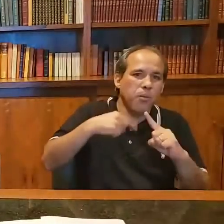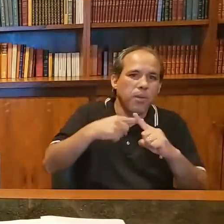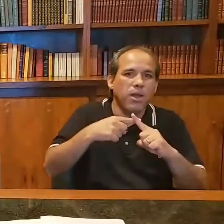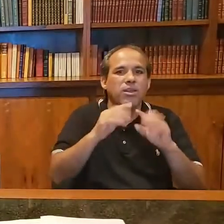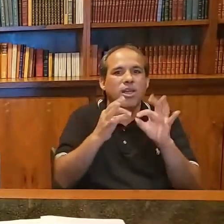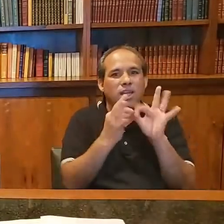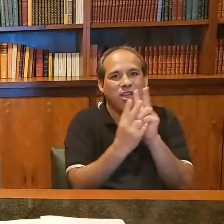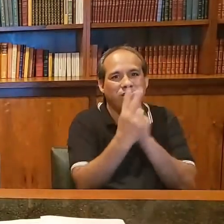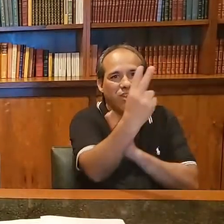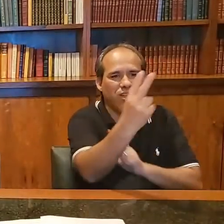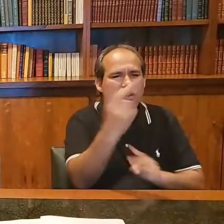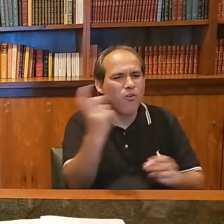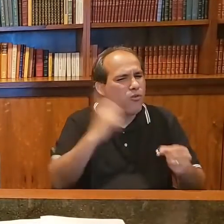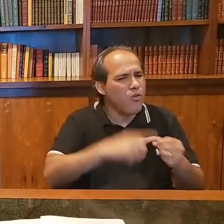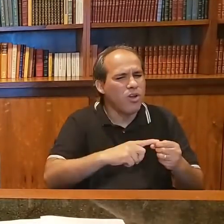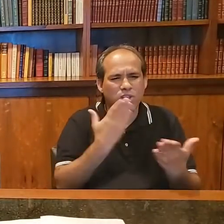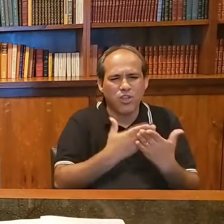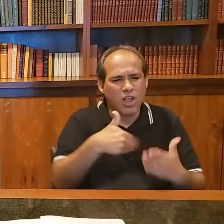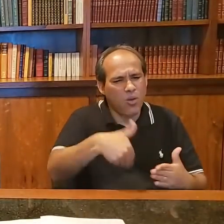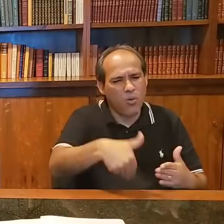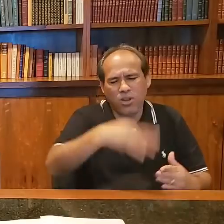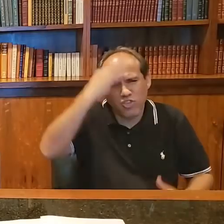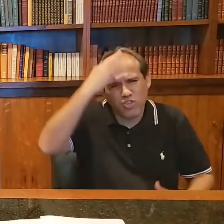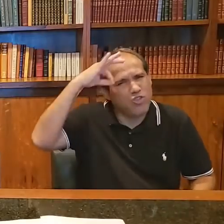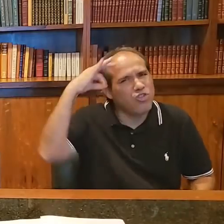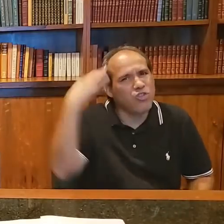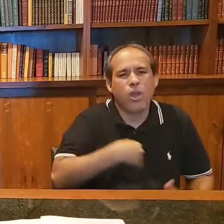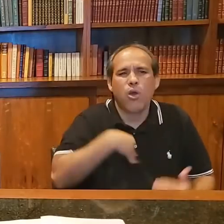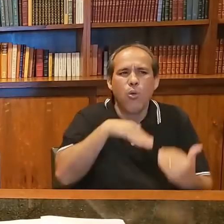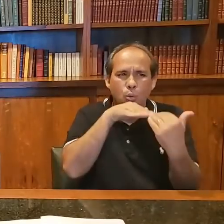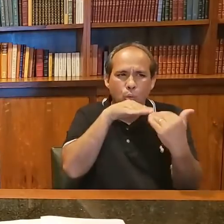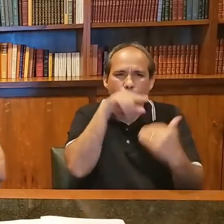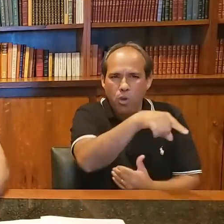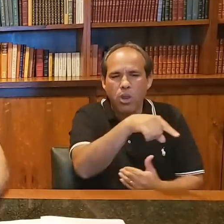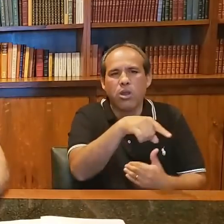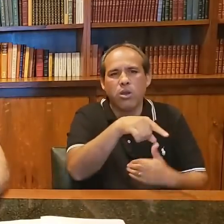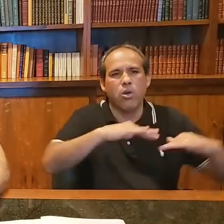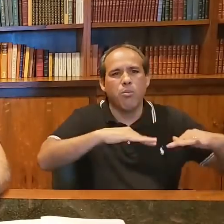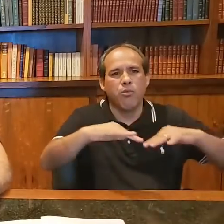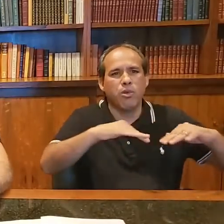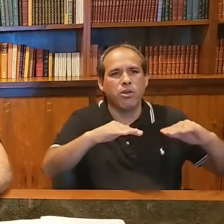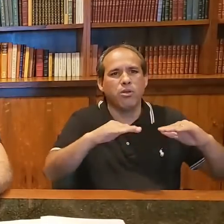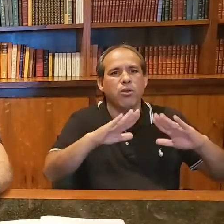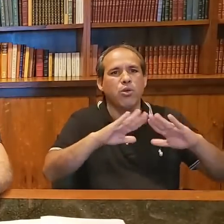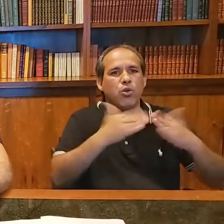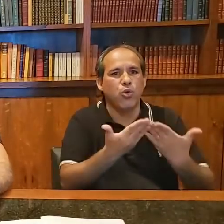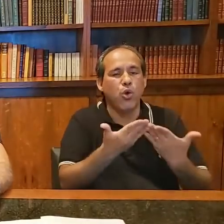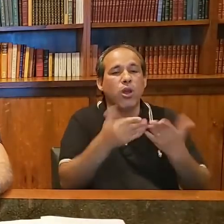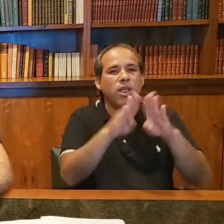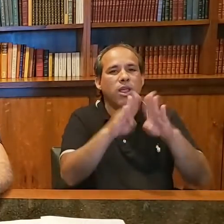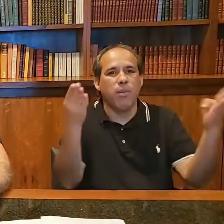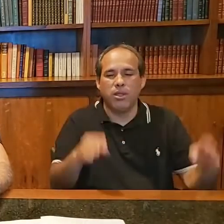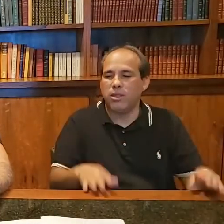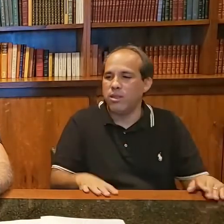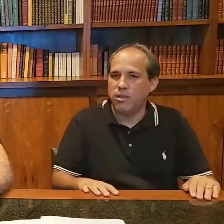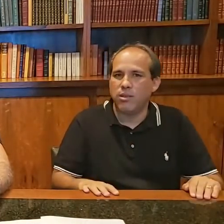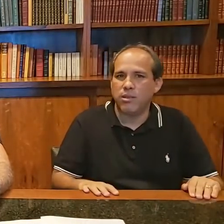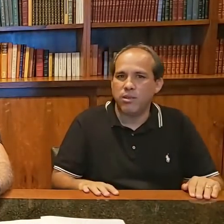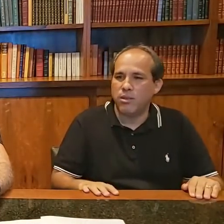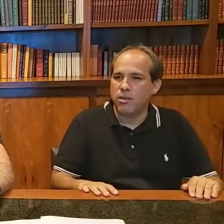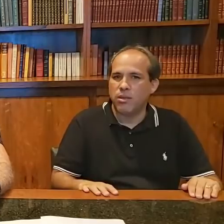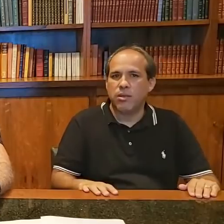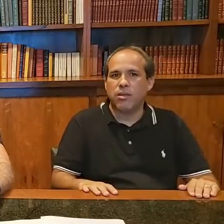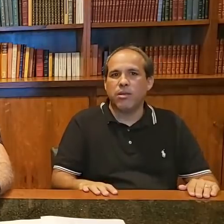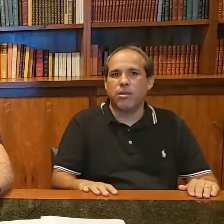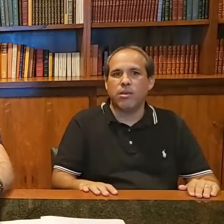às aulas já. Estou totalmente de acordo com o movimento Portas Abertas. Escolas Abertas. Audiência